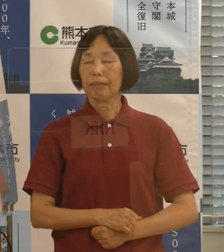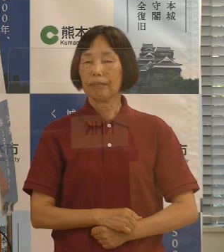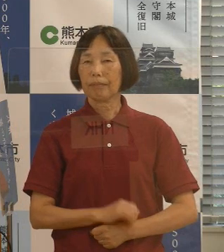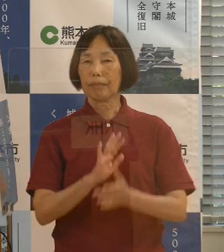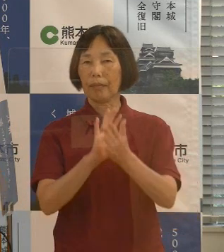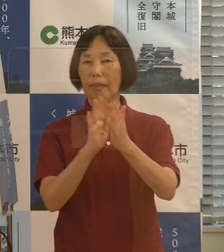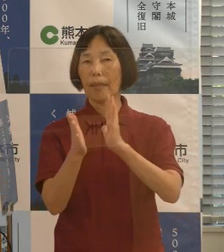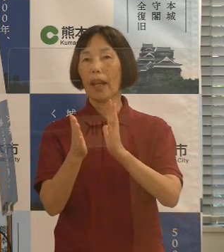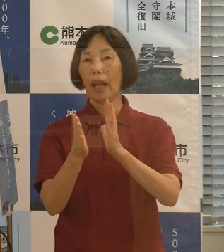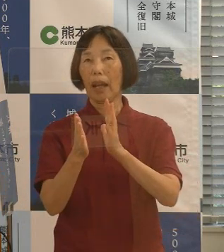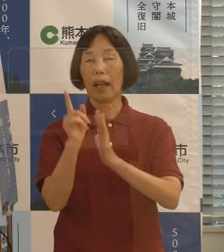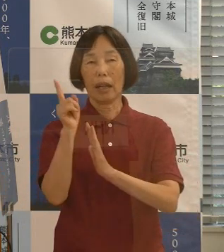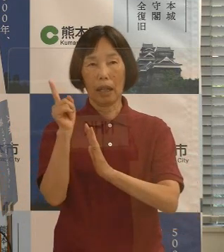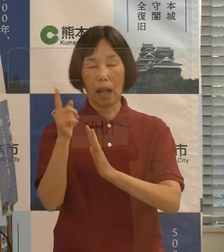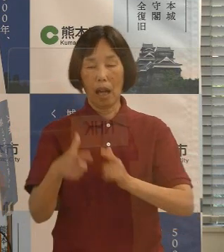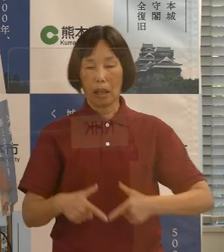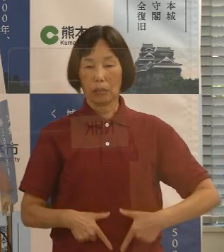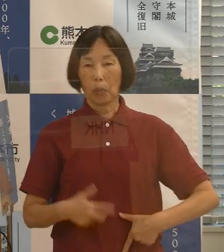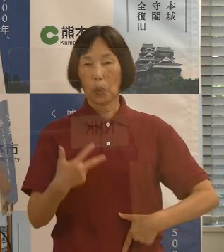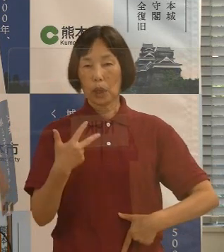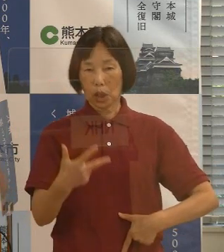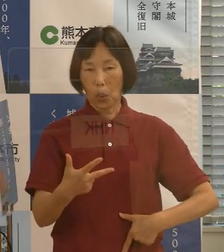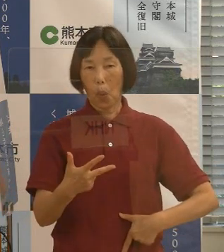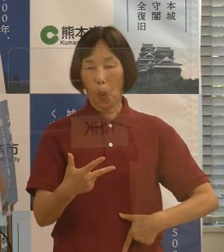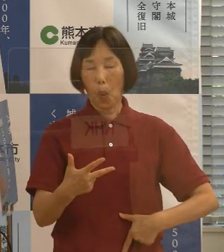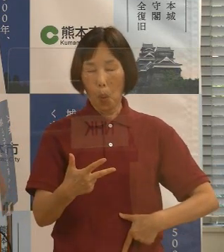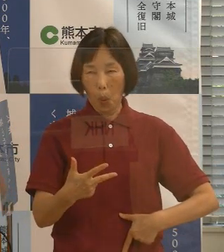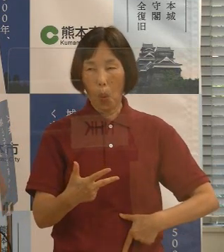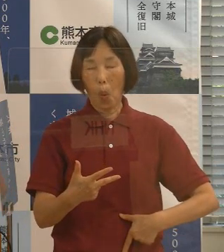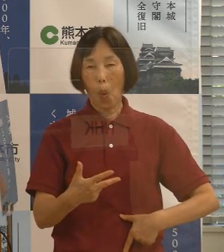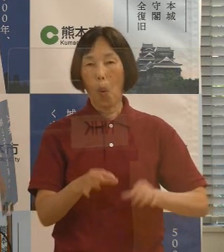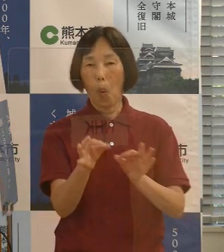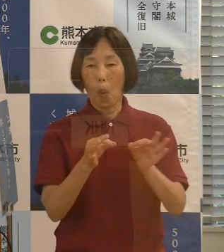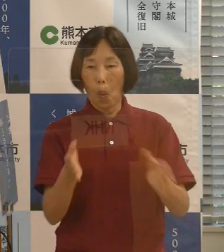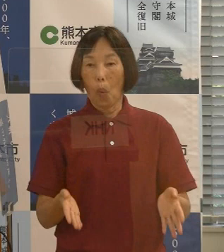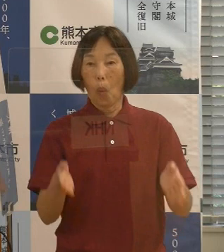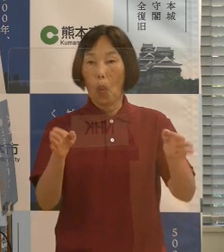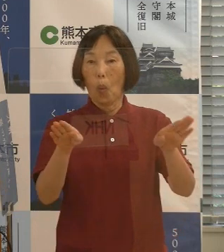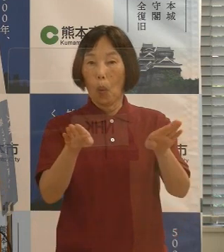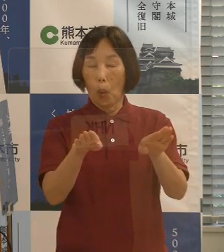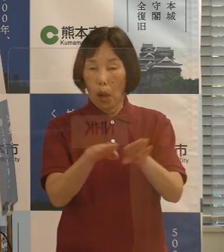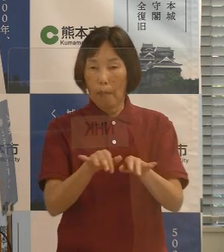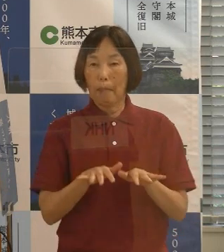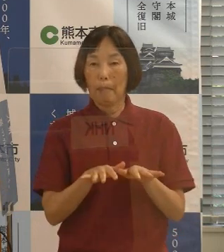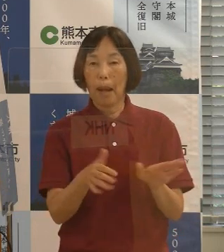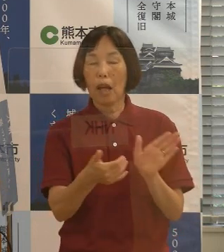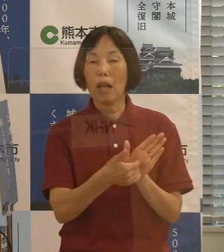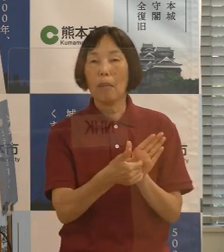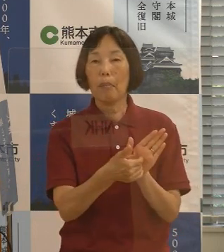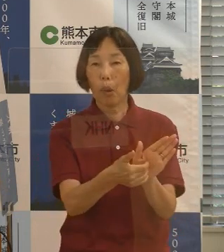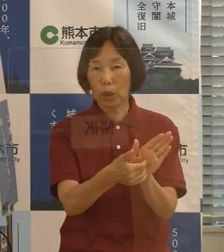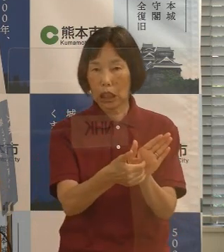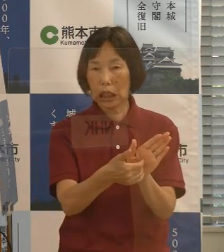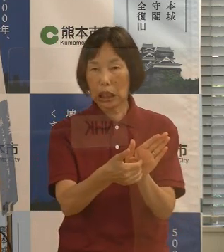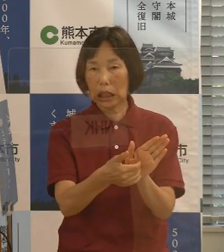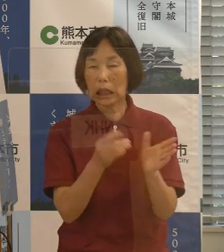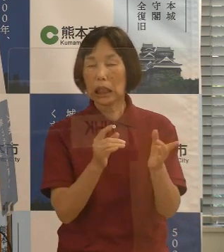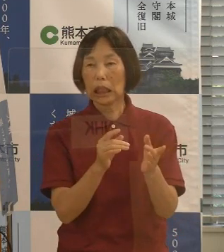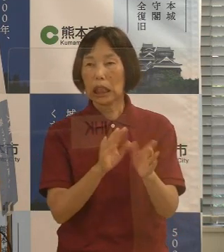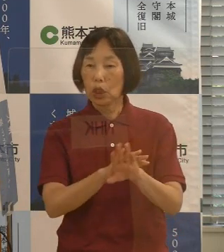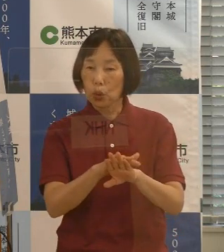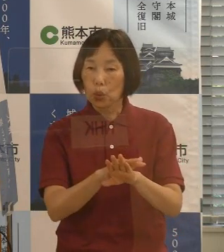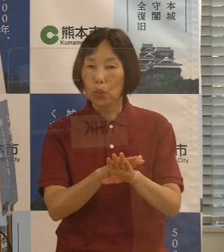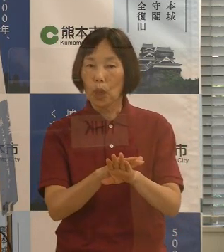県の方で、熊本市の大型商業施設にまん延防止等重点措置の対象区域の熊本市